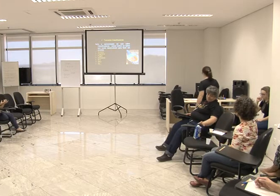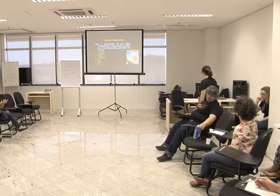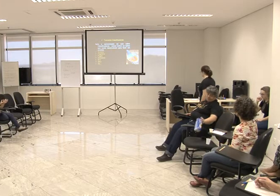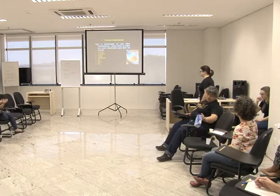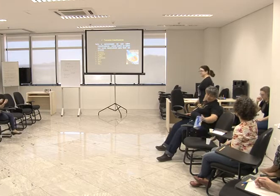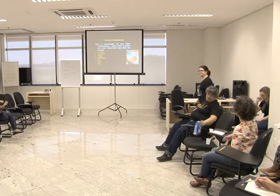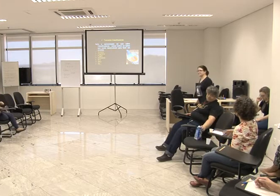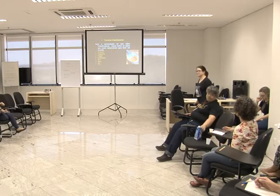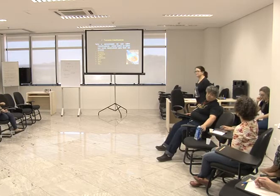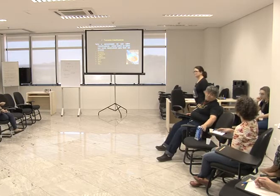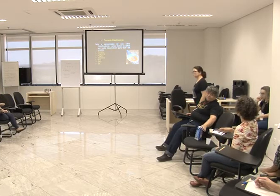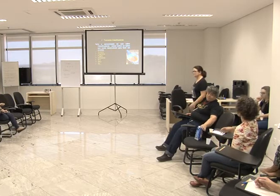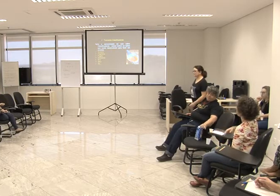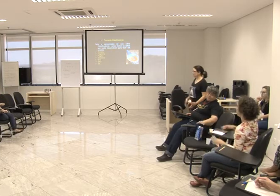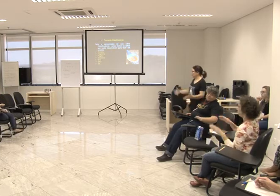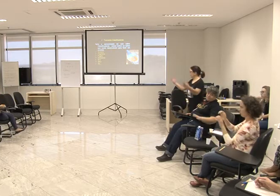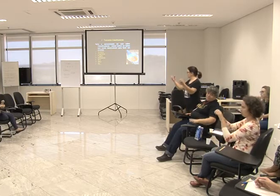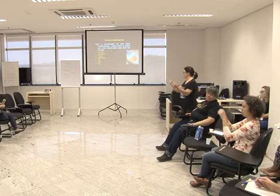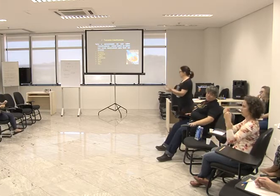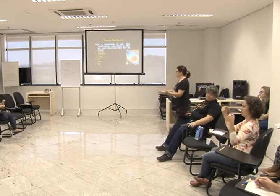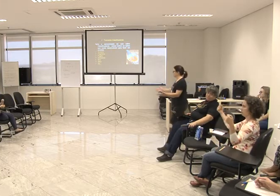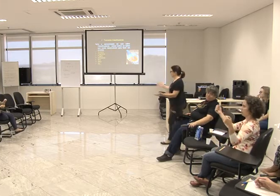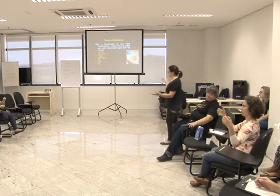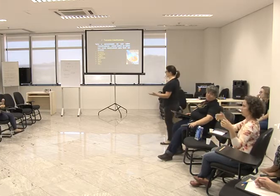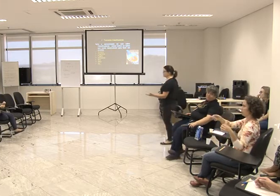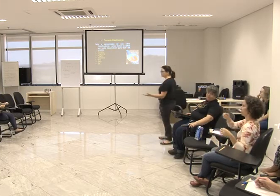Vamos? Então, quem quer começar?